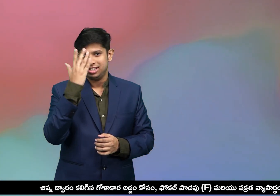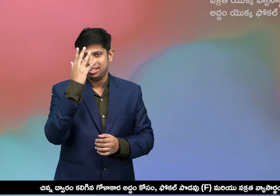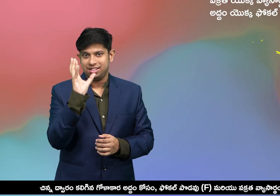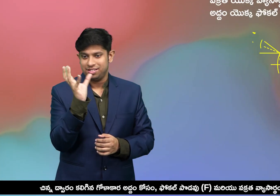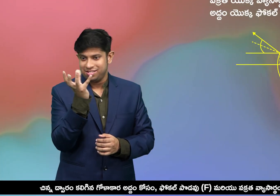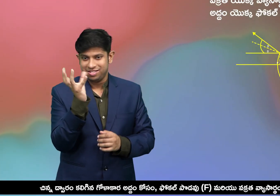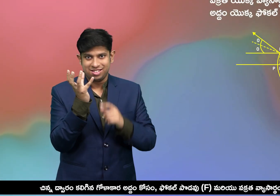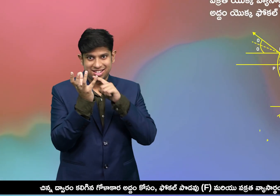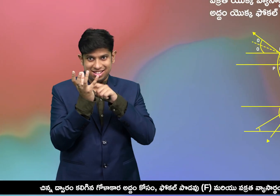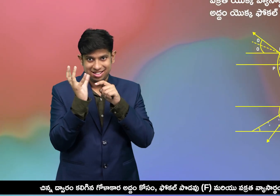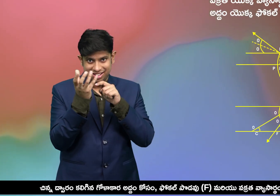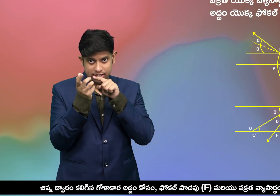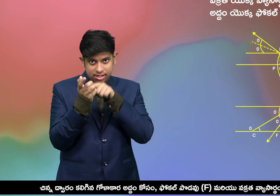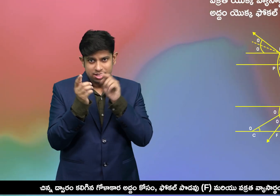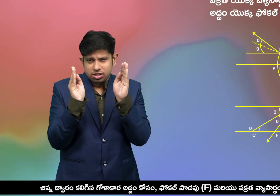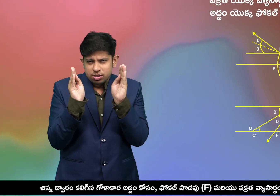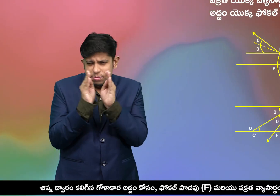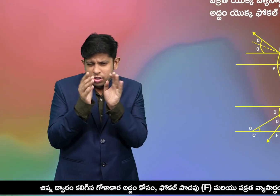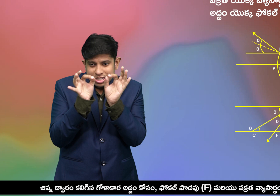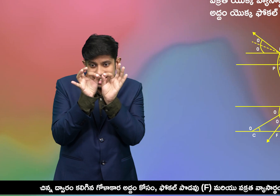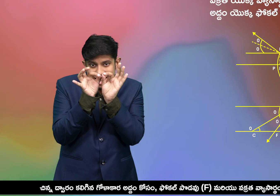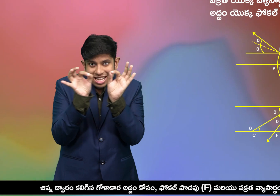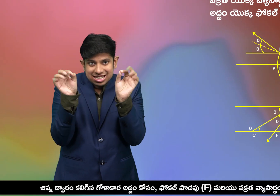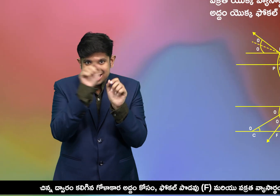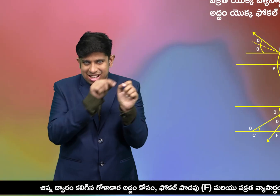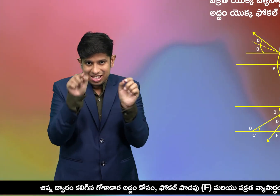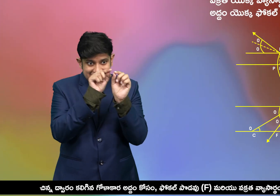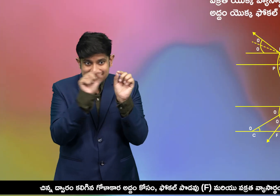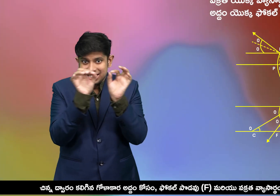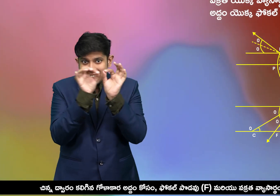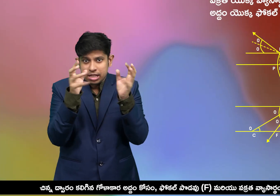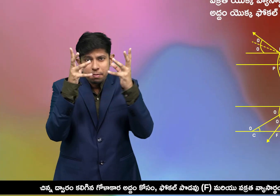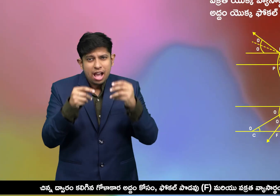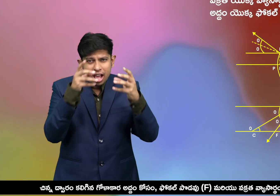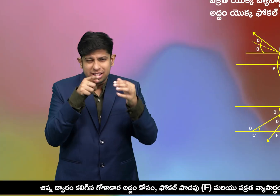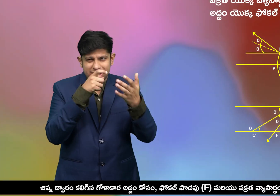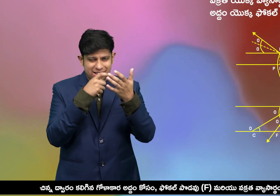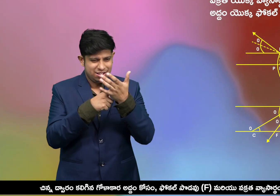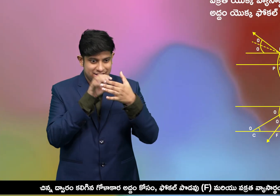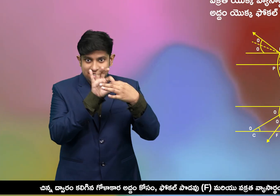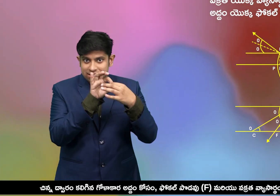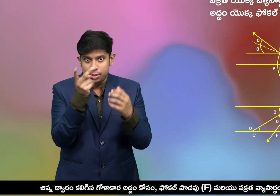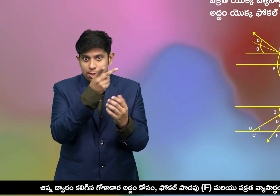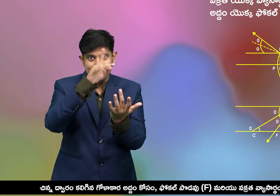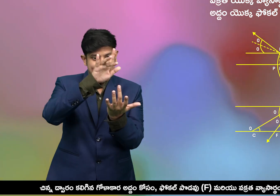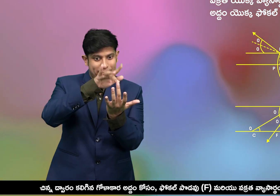చిన్న ద్వారం కలిగిన గోళాకార అద్దం కోసం ఫోకల్ పొడవు ఎఫ్ మరియు వక్రత వ్యాసార్థం ఆర్